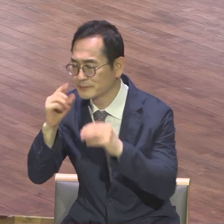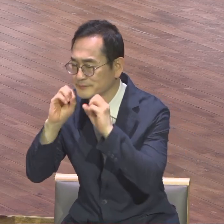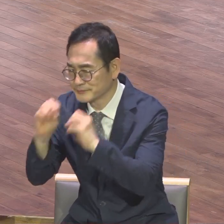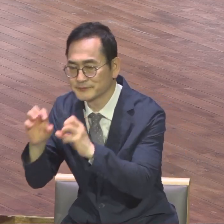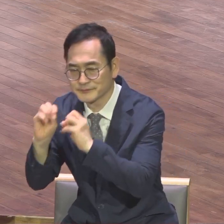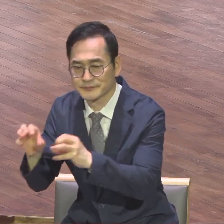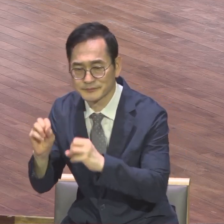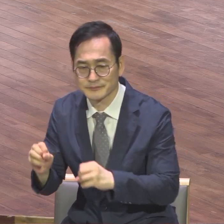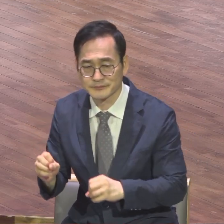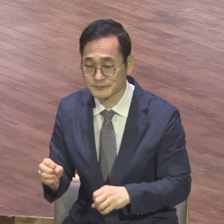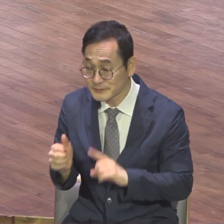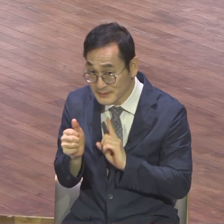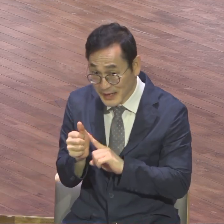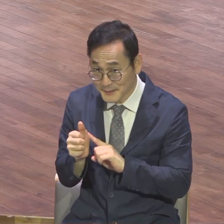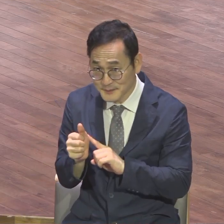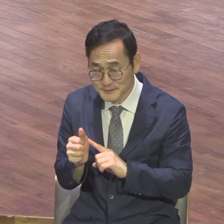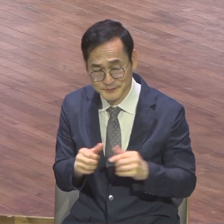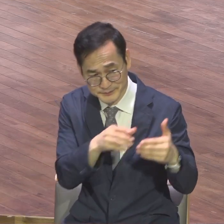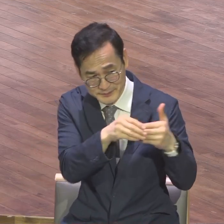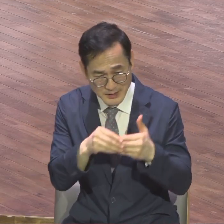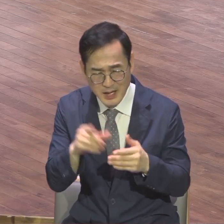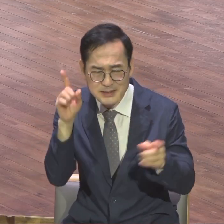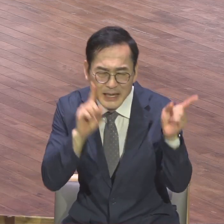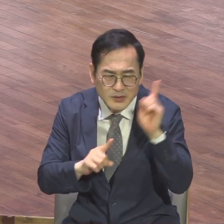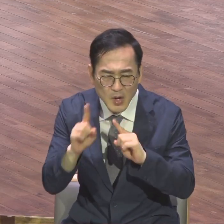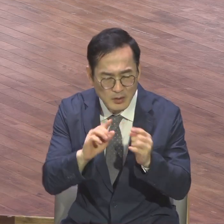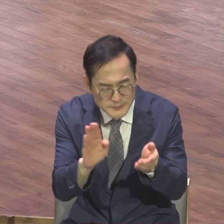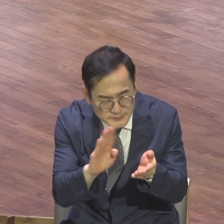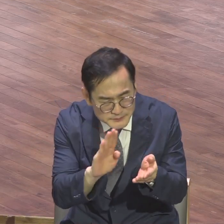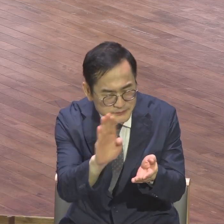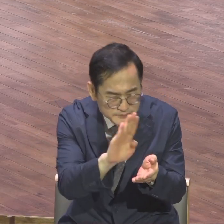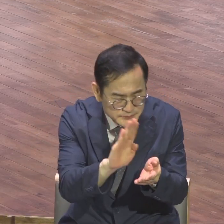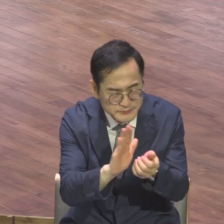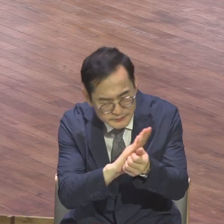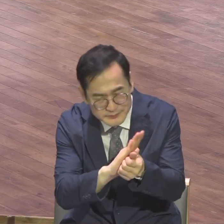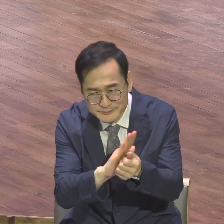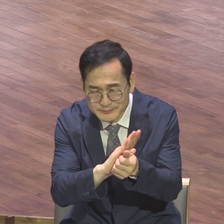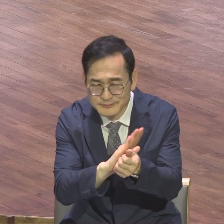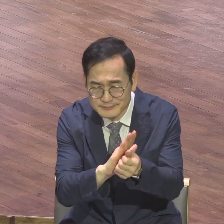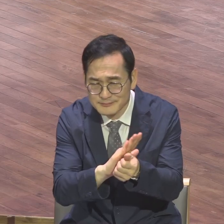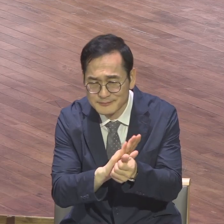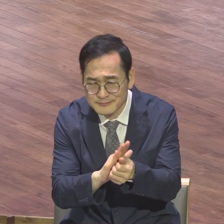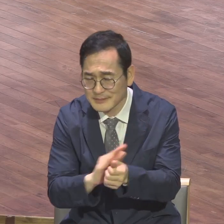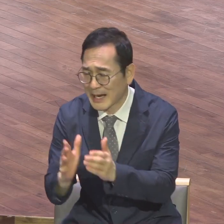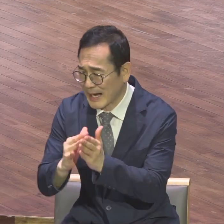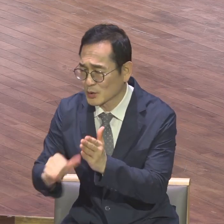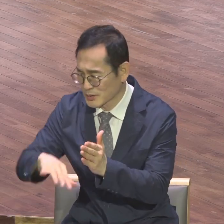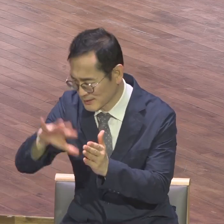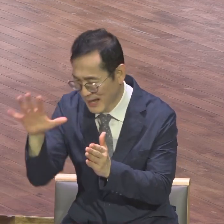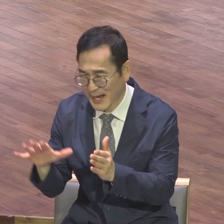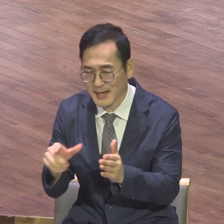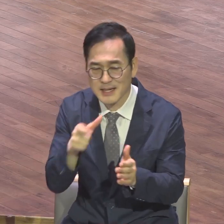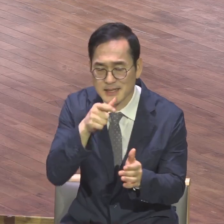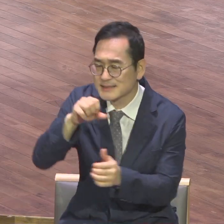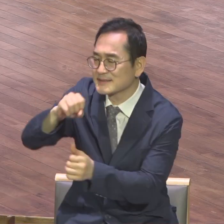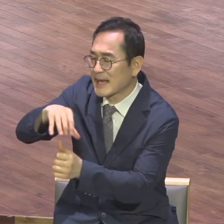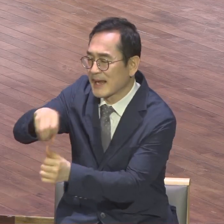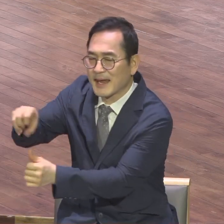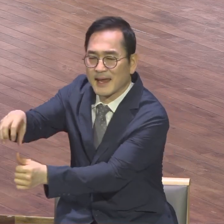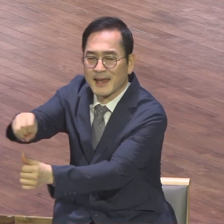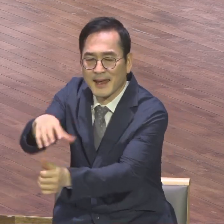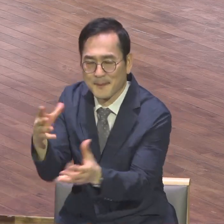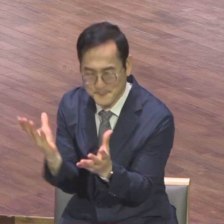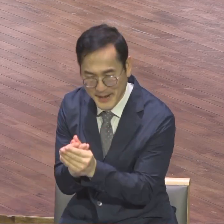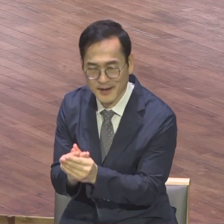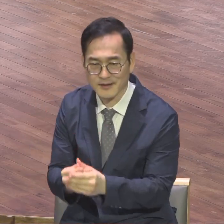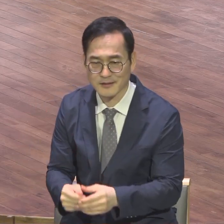시각에 간수가 그들을 데려다가 그 맞은 자리를 씻어주고 자기와 그 온 가족이 다 세례를 받은 후 그들을